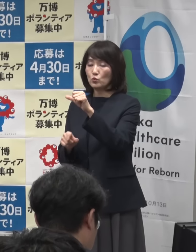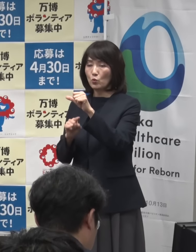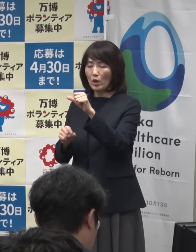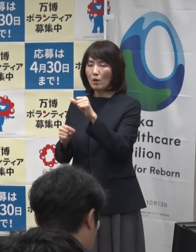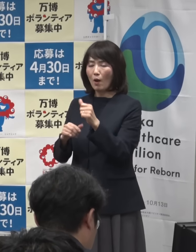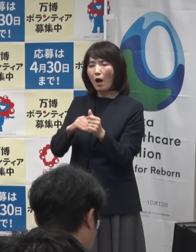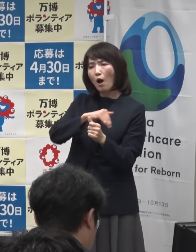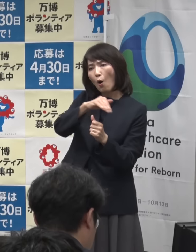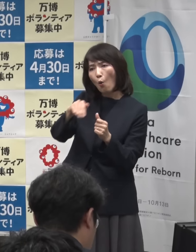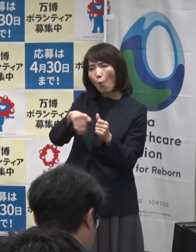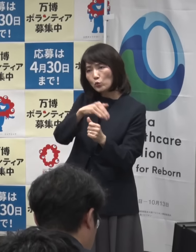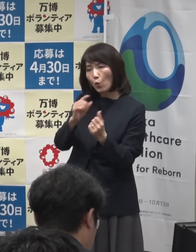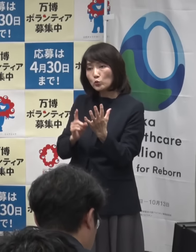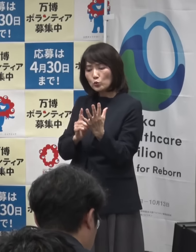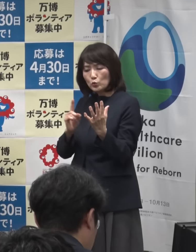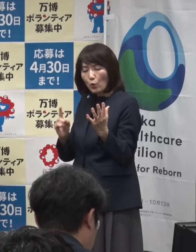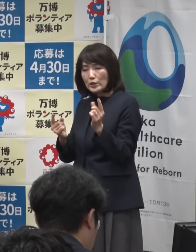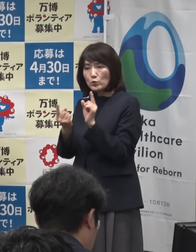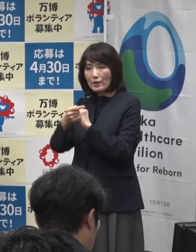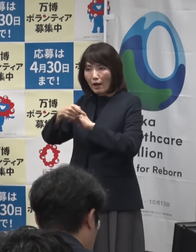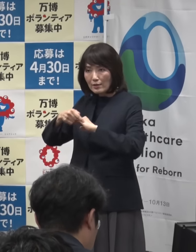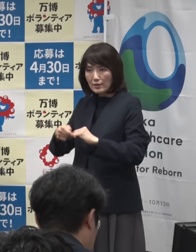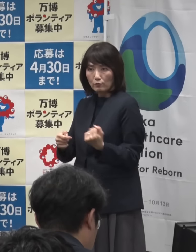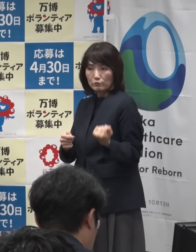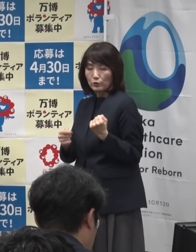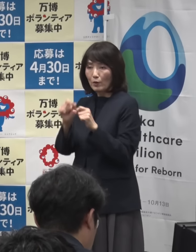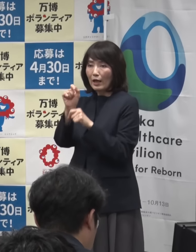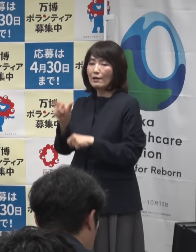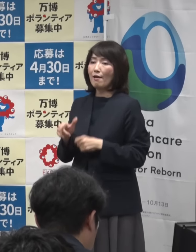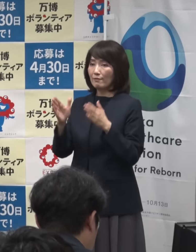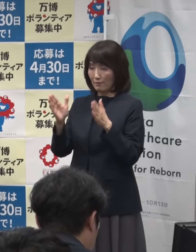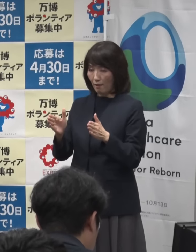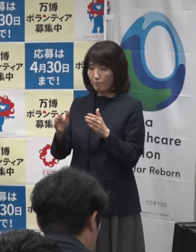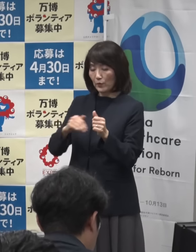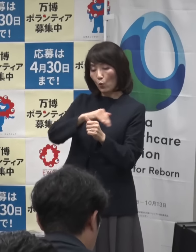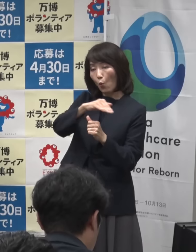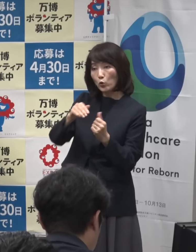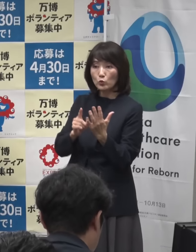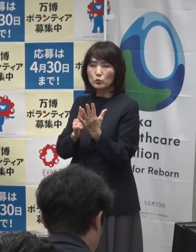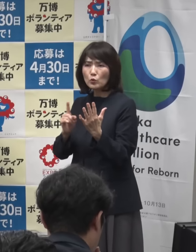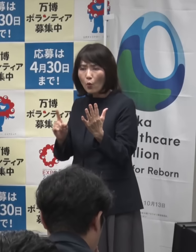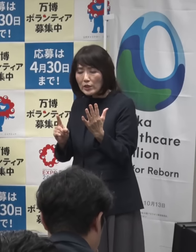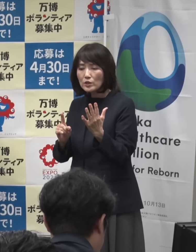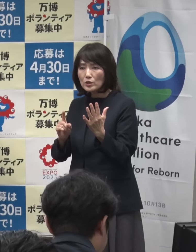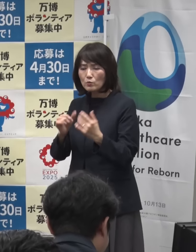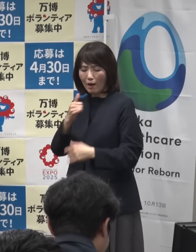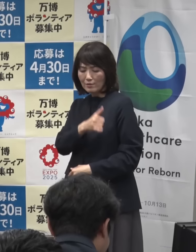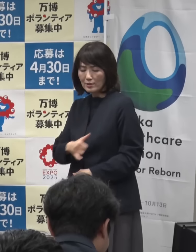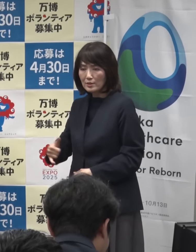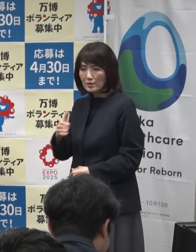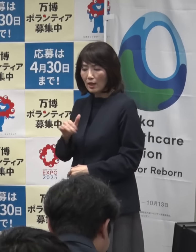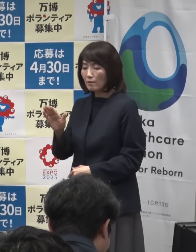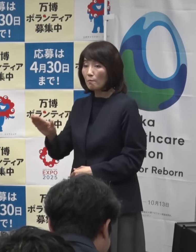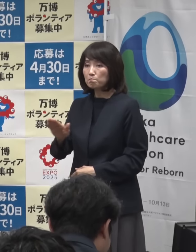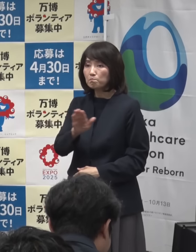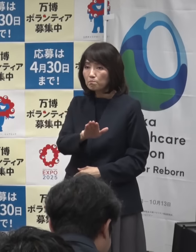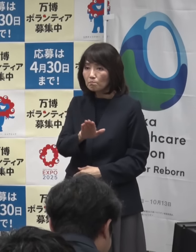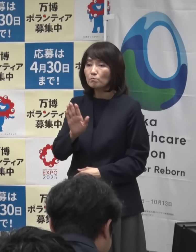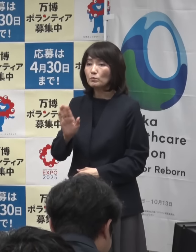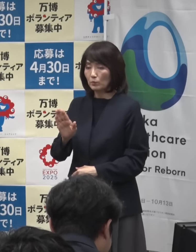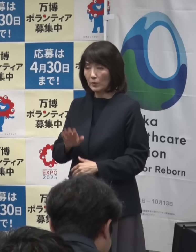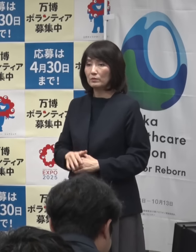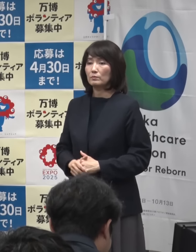孤独・孤立対策強化月間です。孤独や孤立っていうのは人生のあらゆる場面で誰しもが起こりうるもの